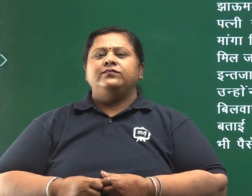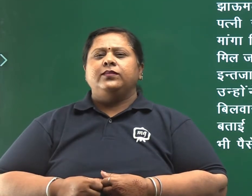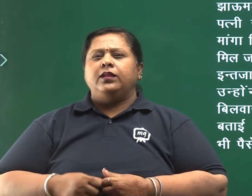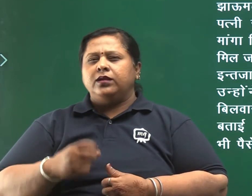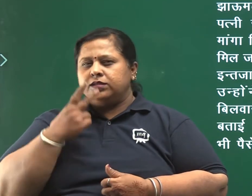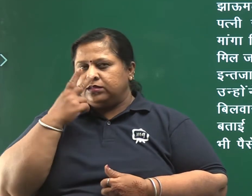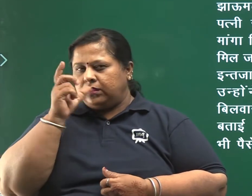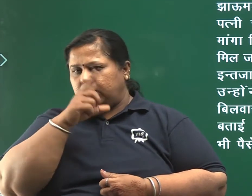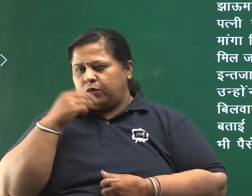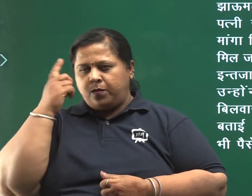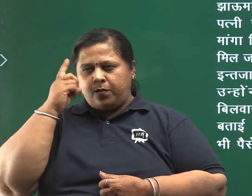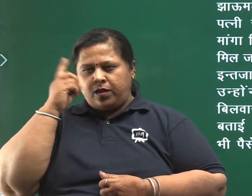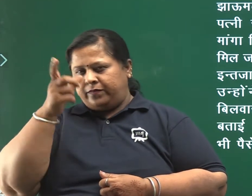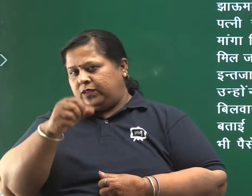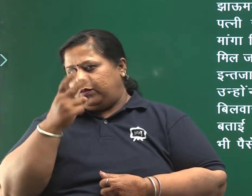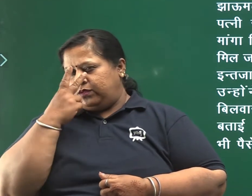स्थिति भांपते हुए